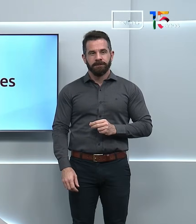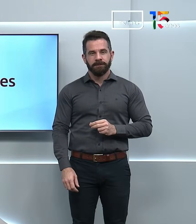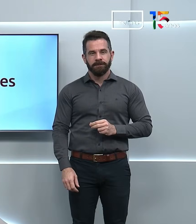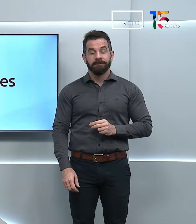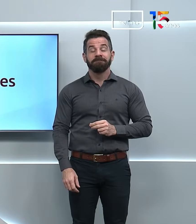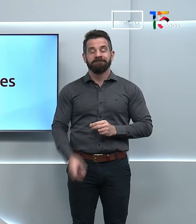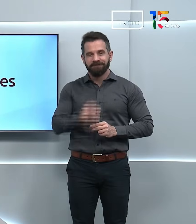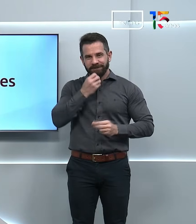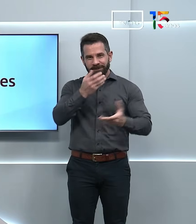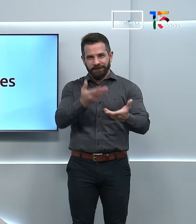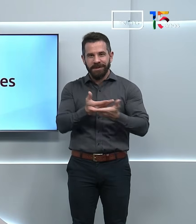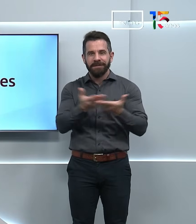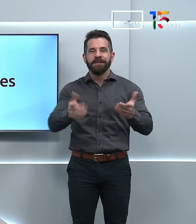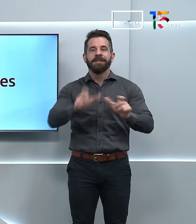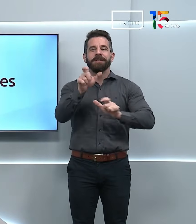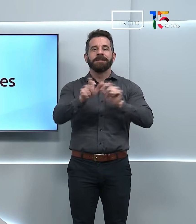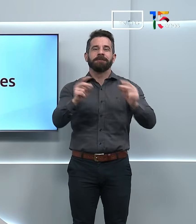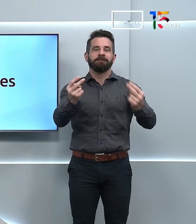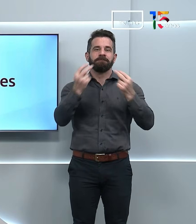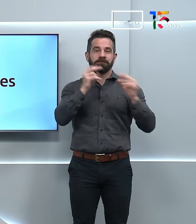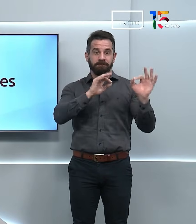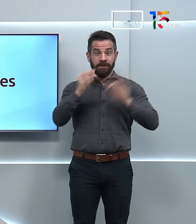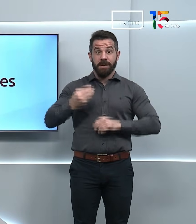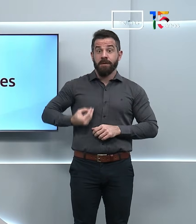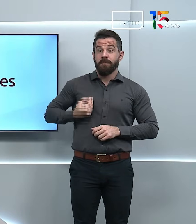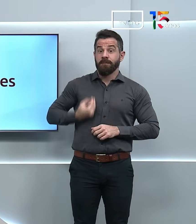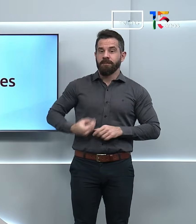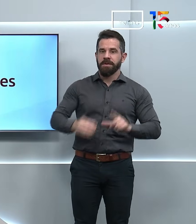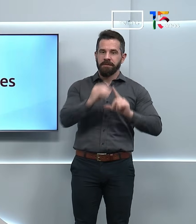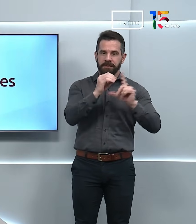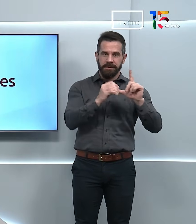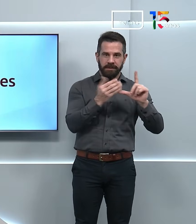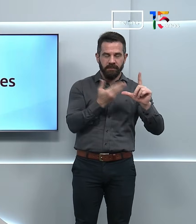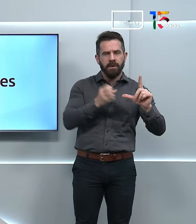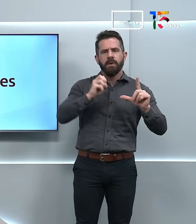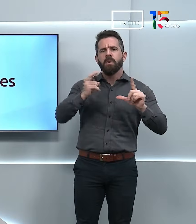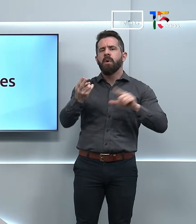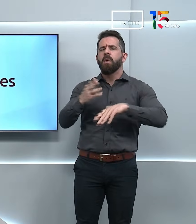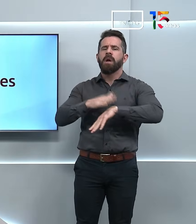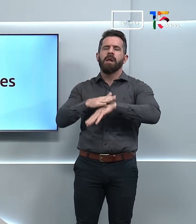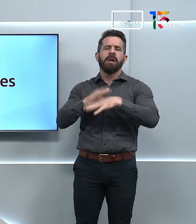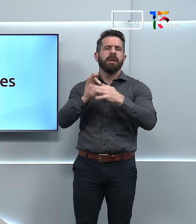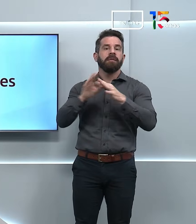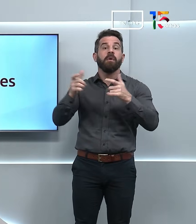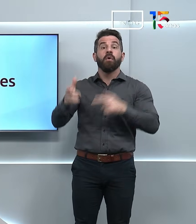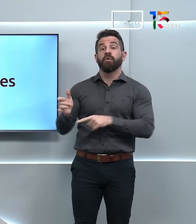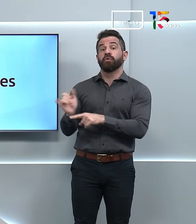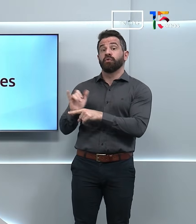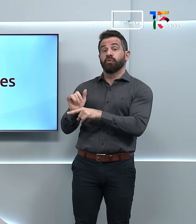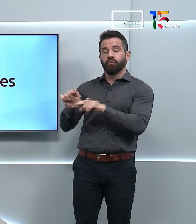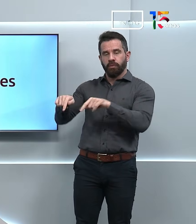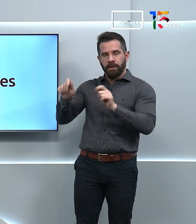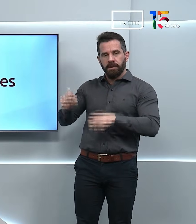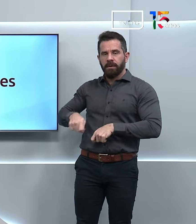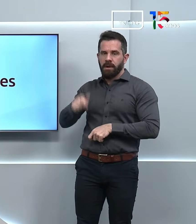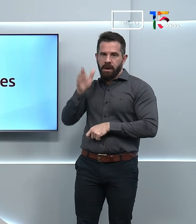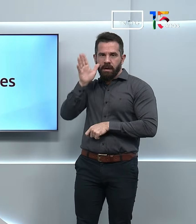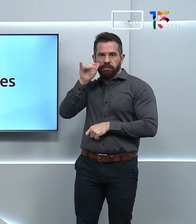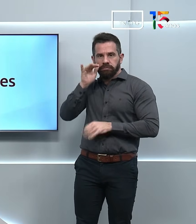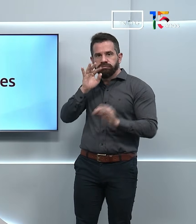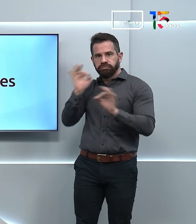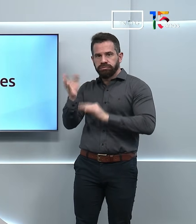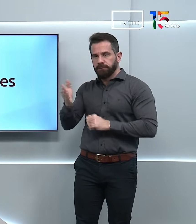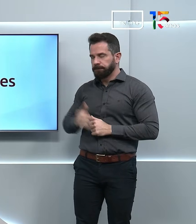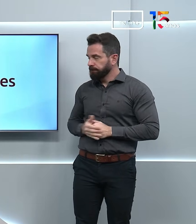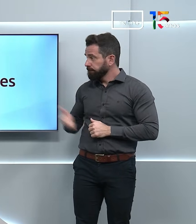Seja bem-vindo e bem-vinda, você que nos assiste ao vivo na TV UFG ou nos acompanha em qualquer dia e horário no nosso canal no YouTube. Eu sou a